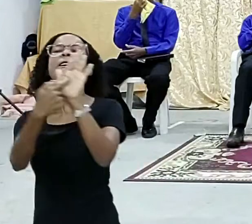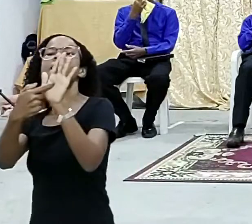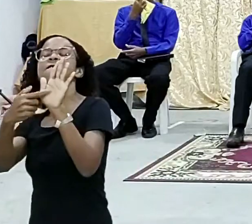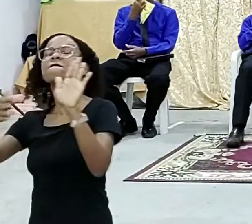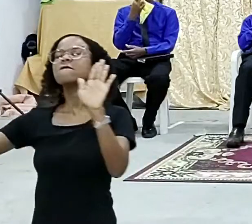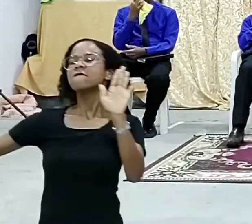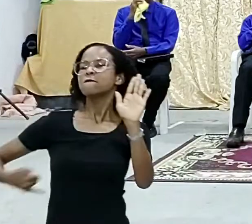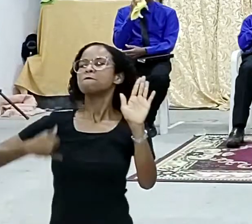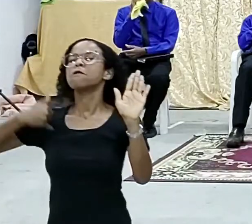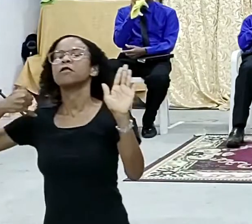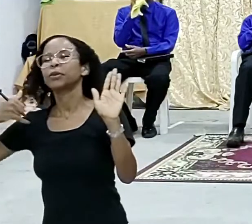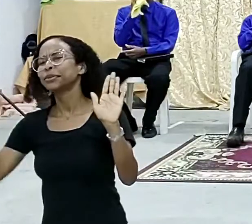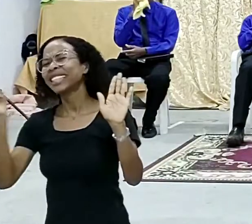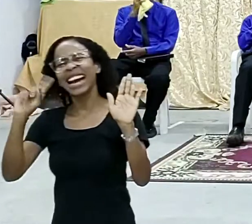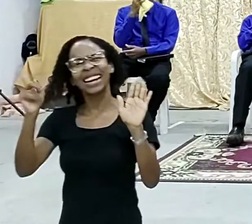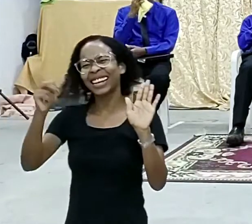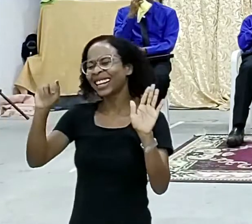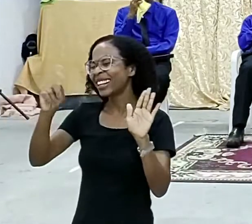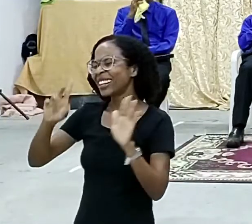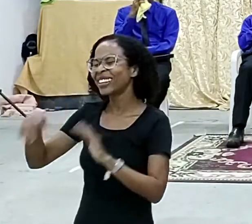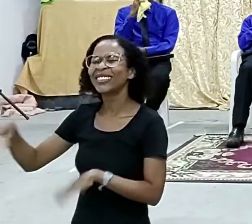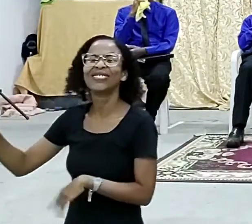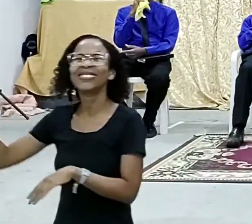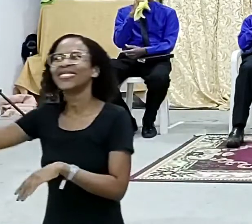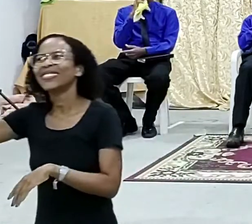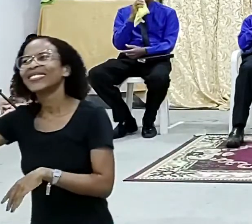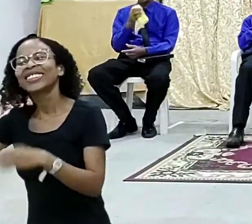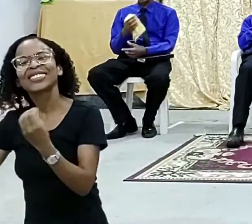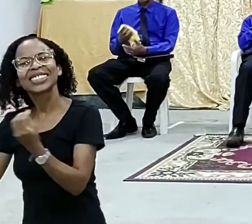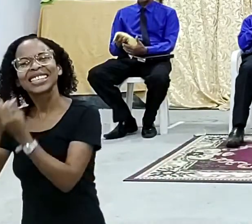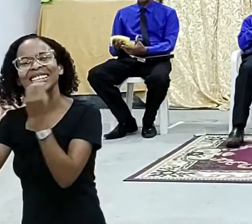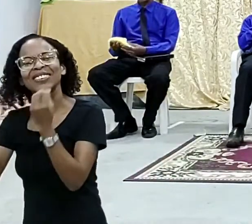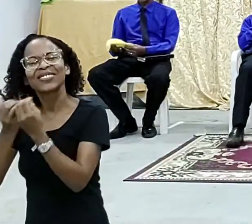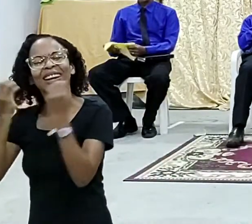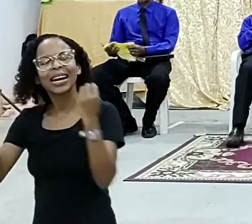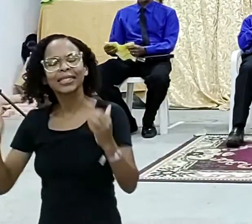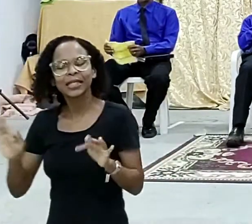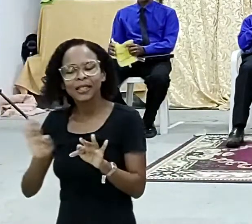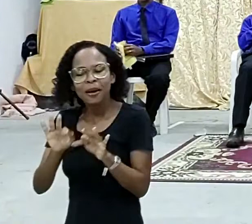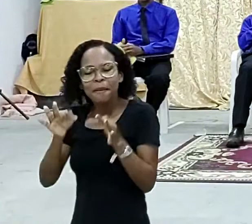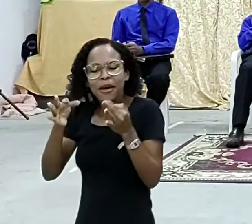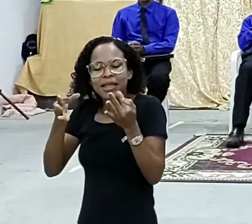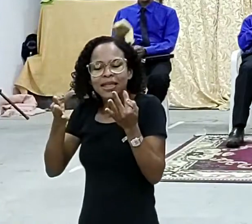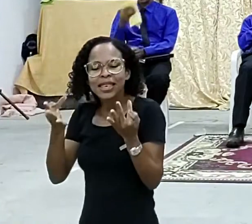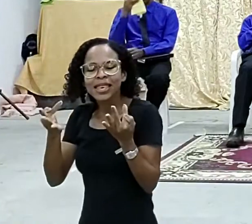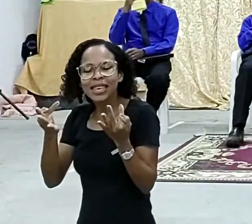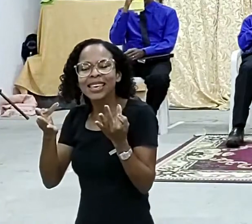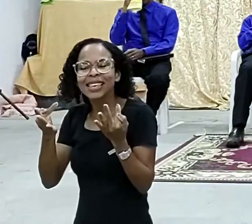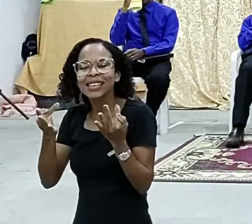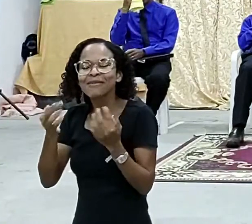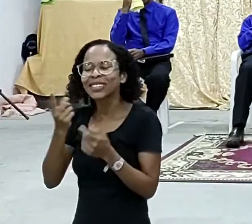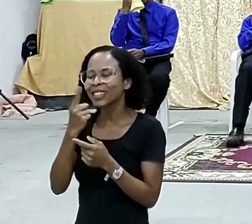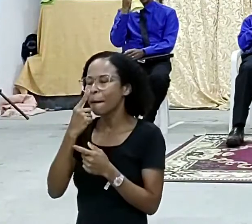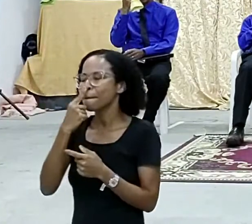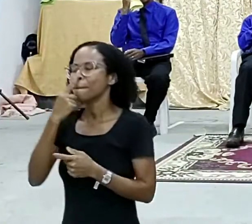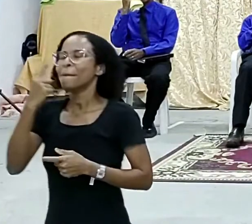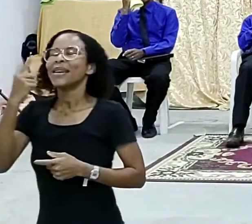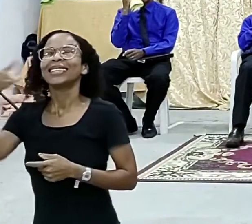nós entendamos que grandes coisas Ele fez no passado e faz pelas nossas